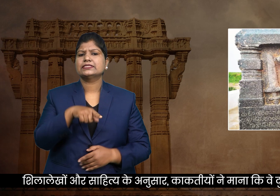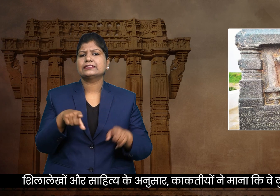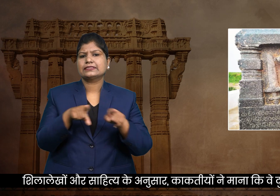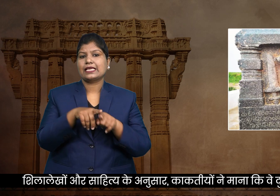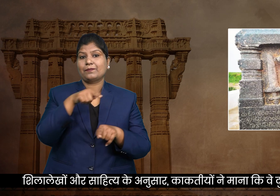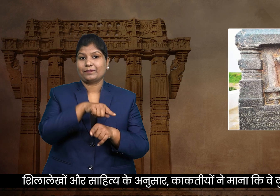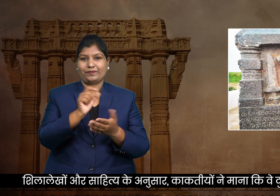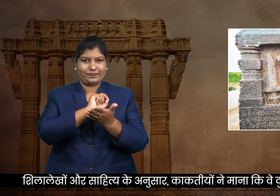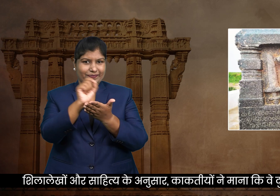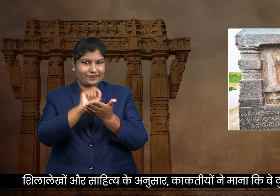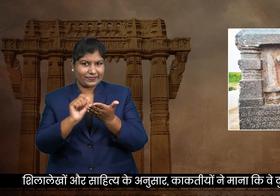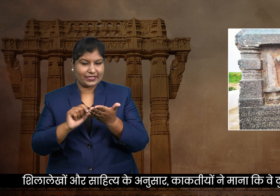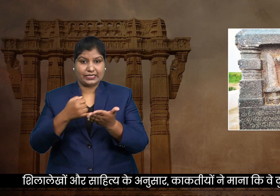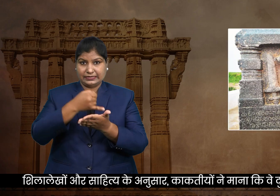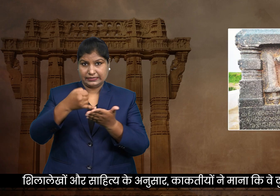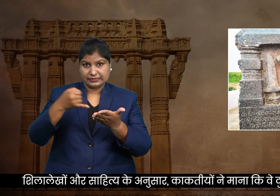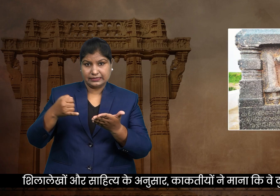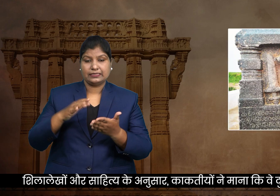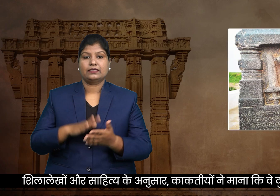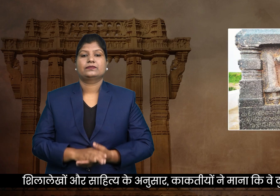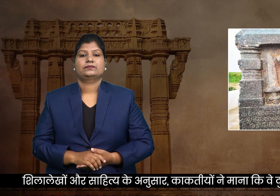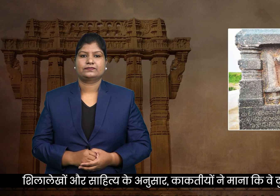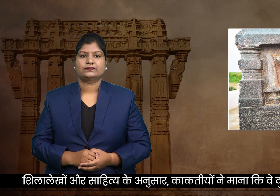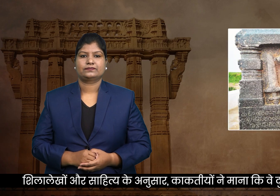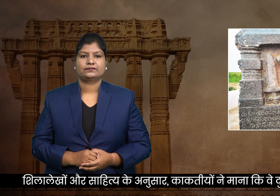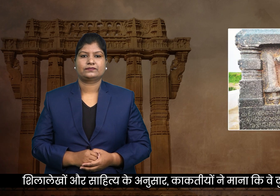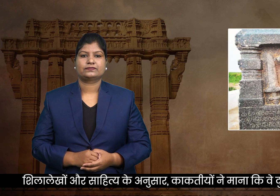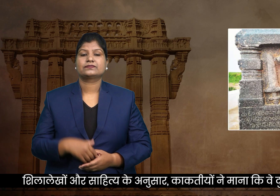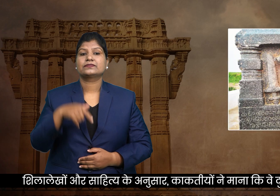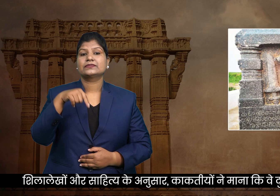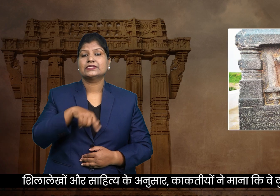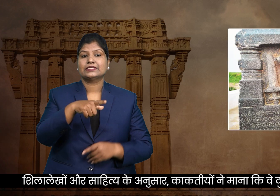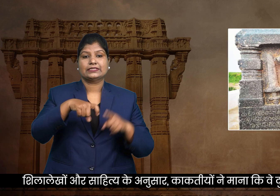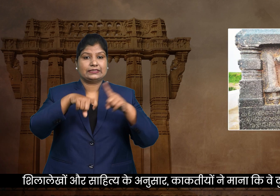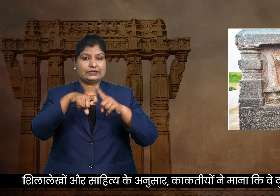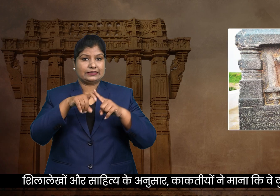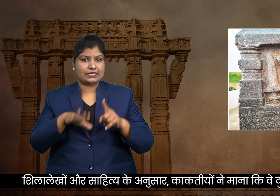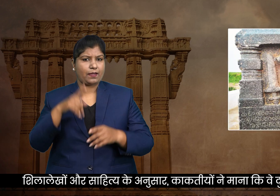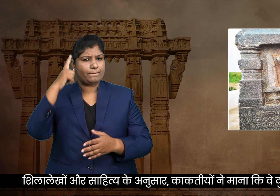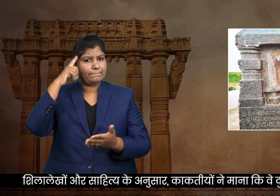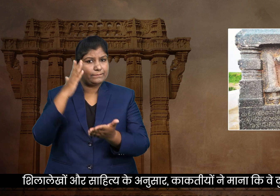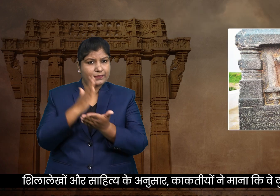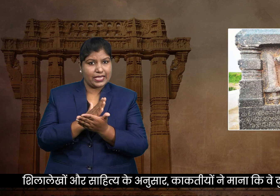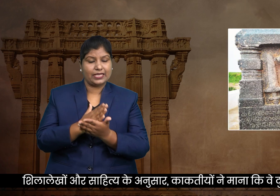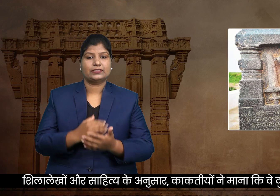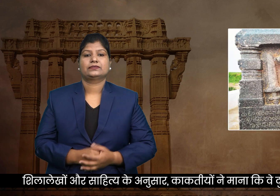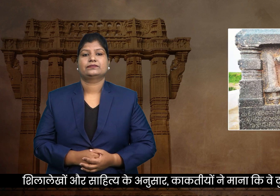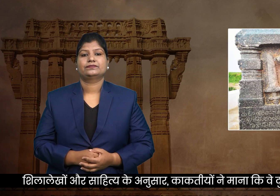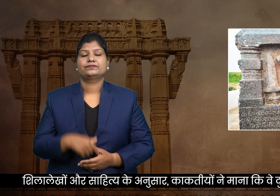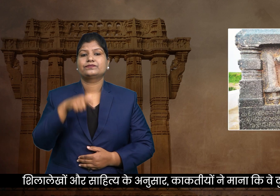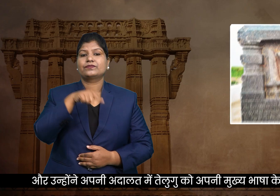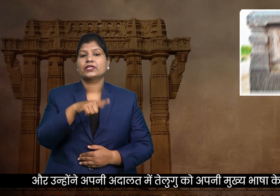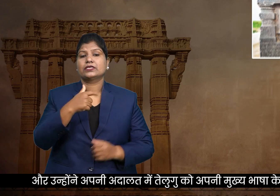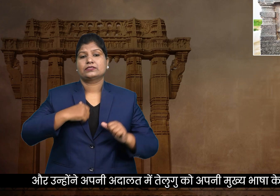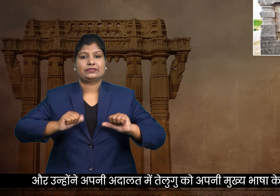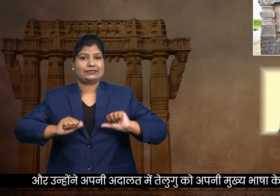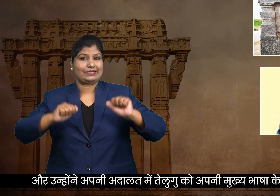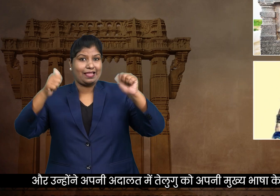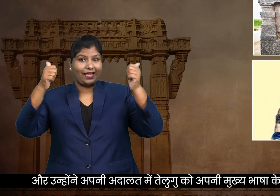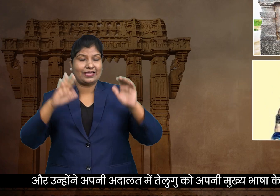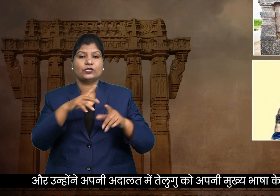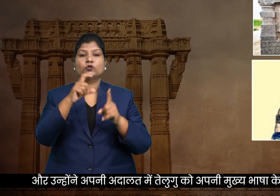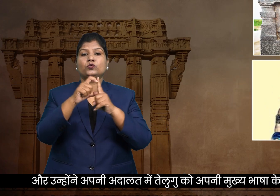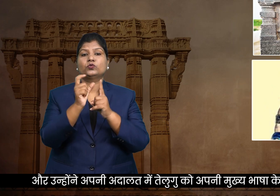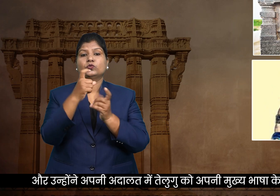शिलालेखों और साहित्य के अनुसार काकतियों ने माना कि वे दुर्जया के उत्तराधिकारी थे और